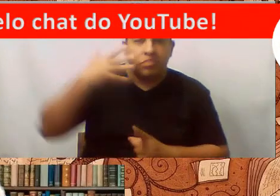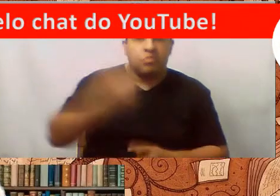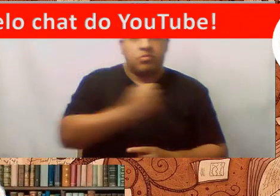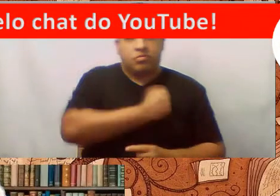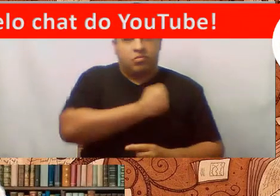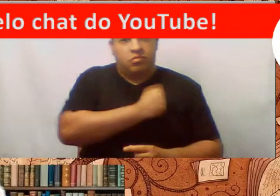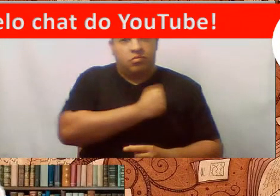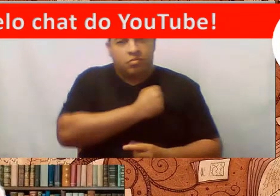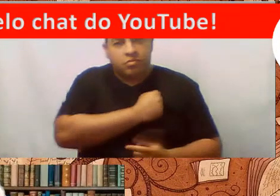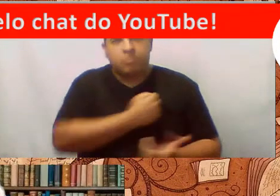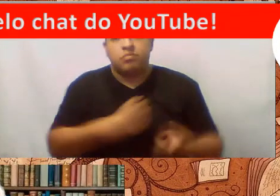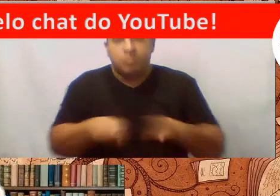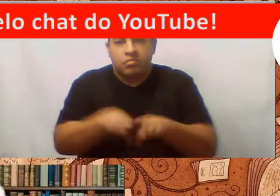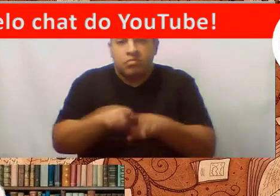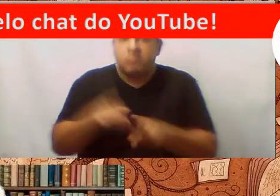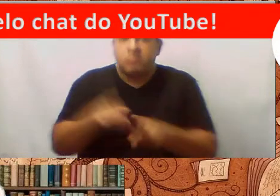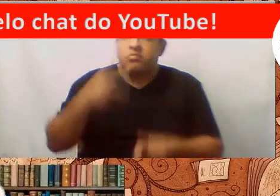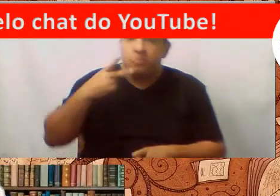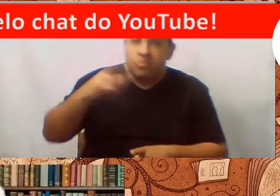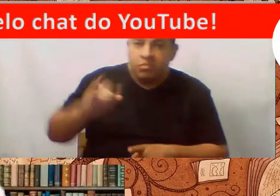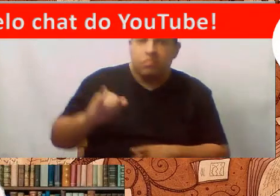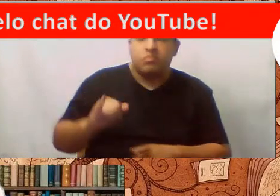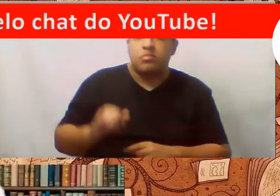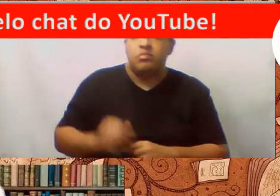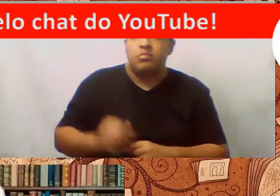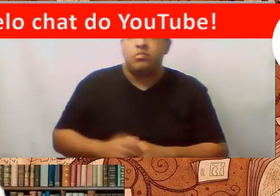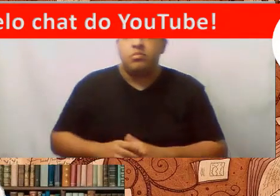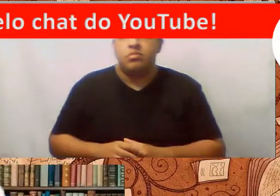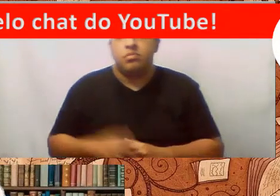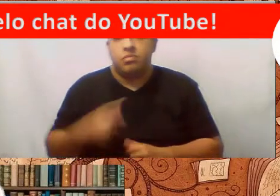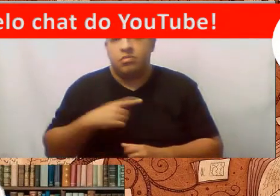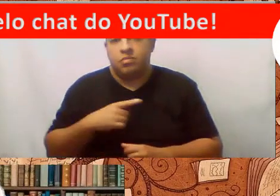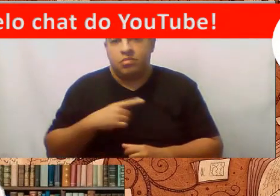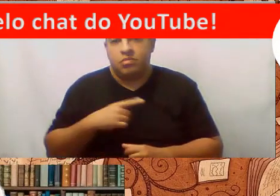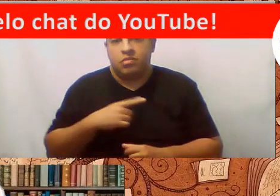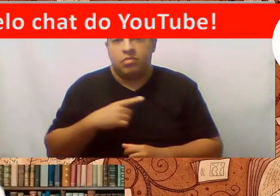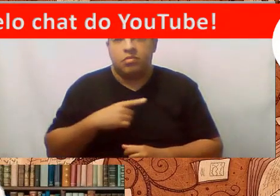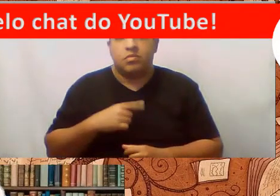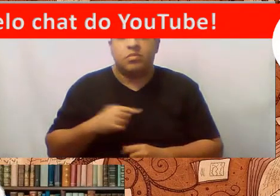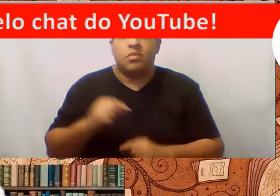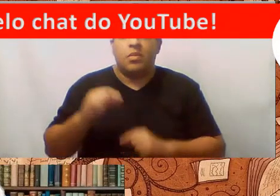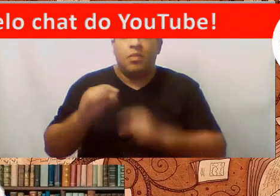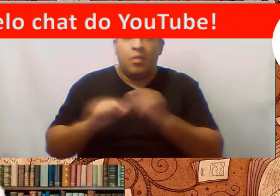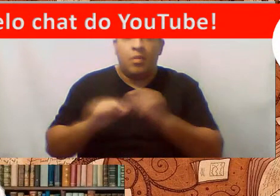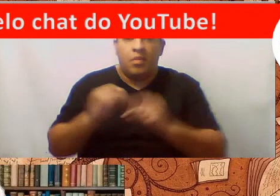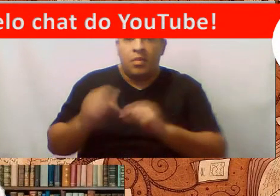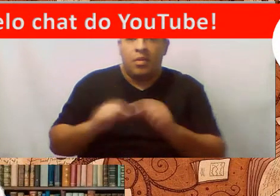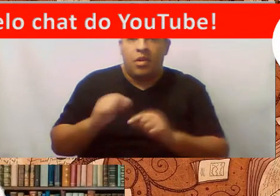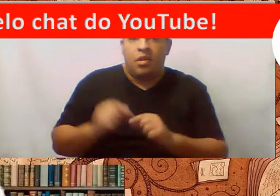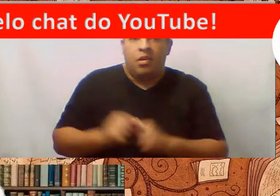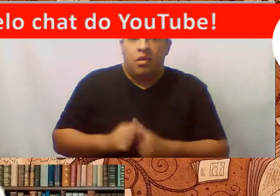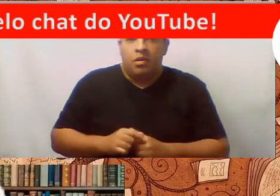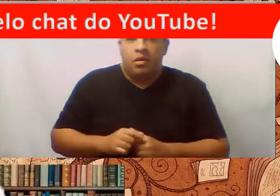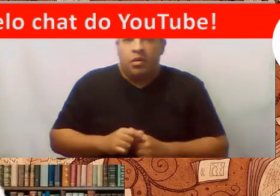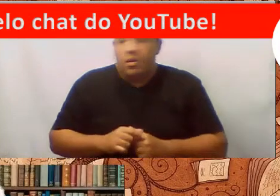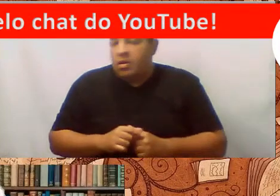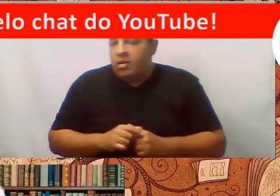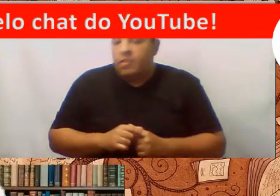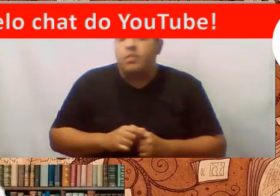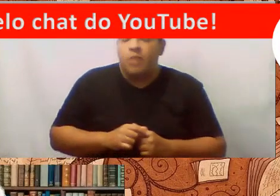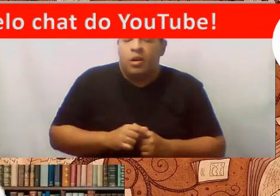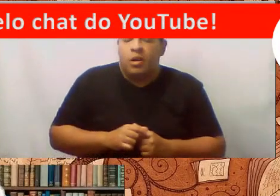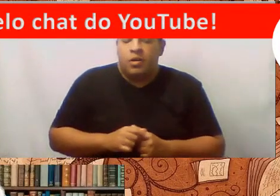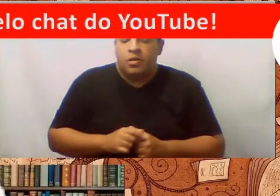patriarcal ele radicaliza, né, e eu acho que o signo mais imponente hoje disso,